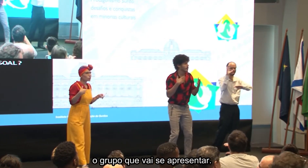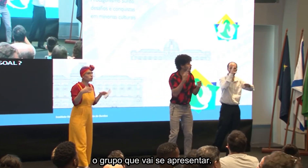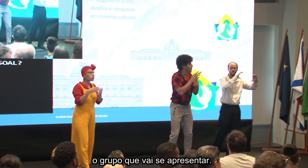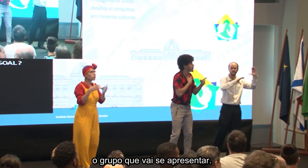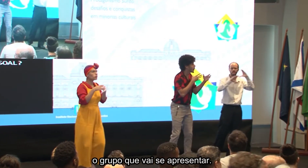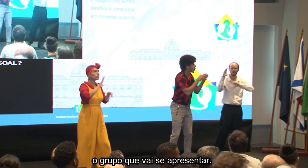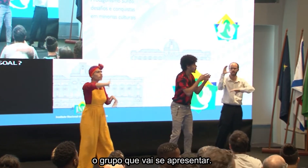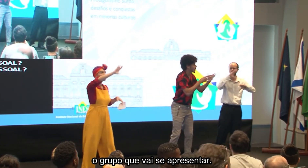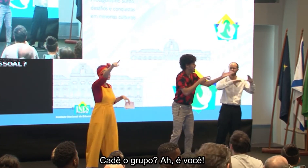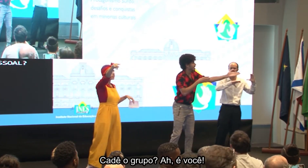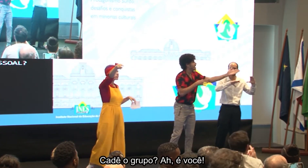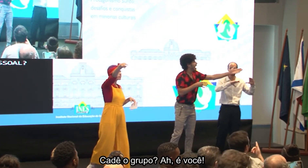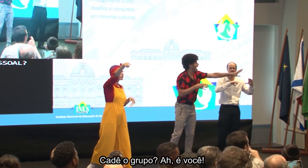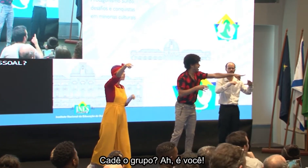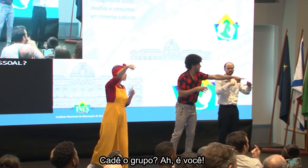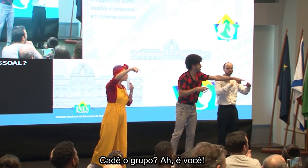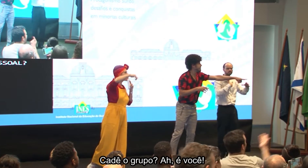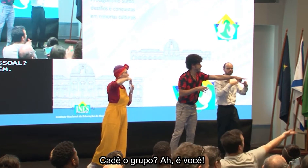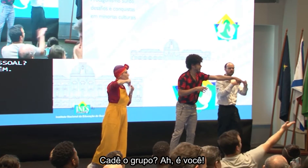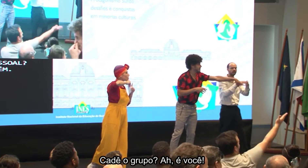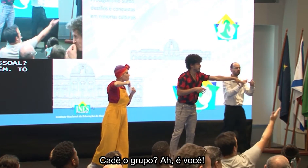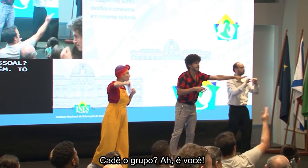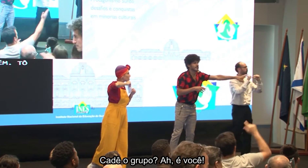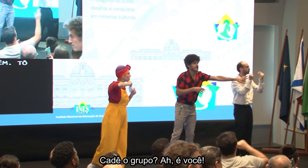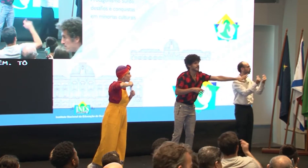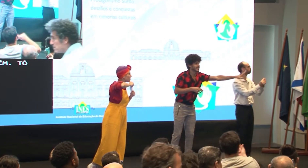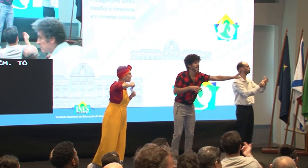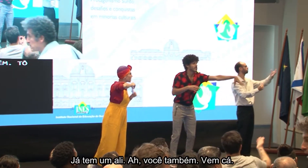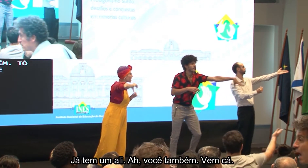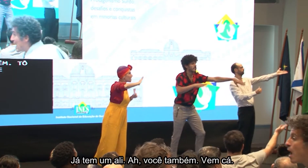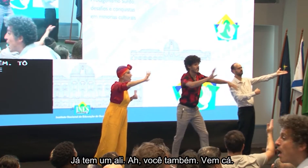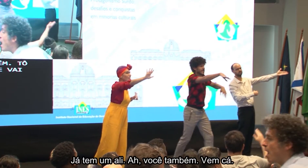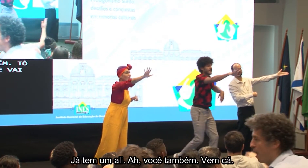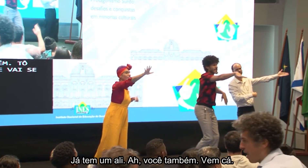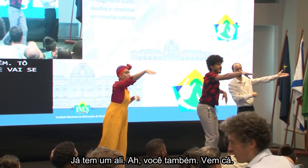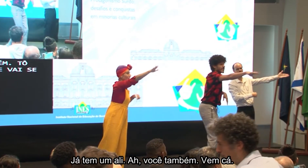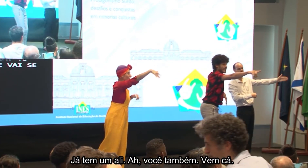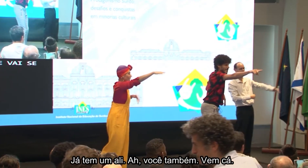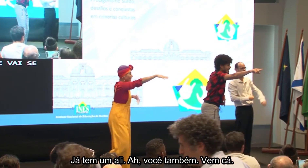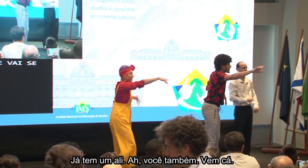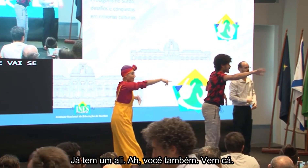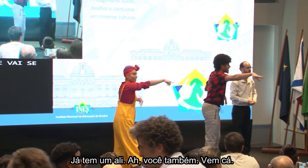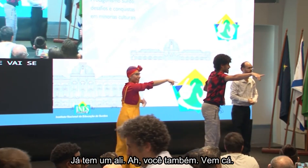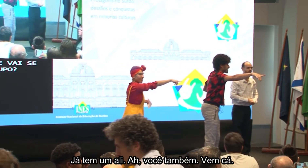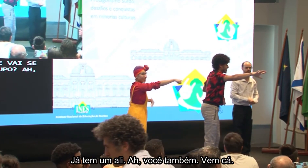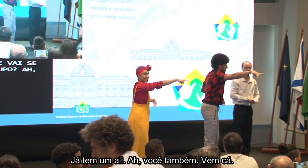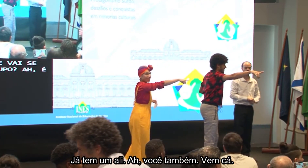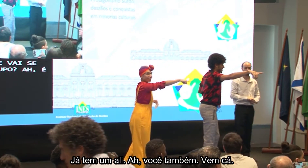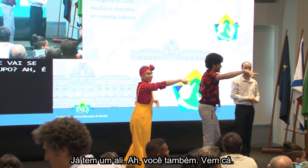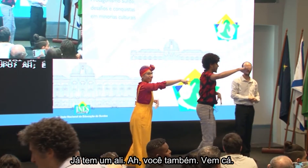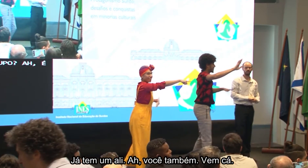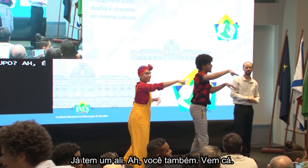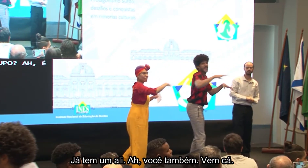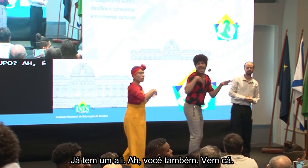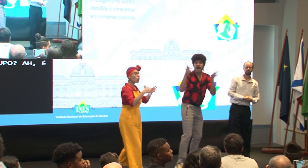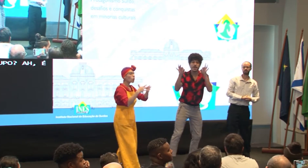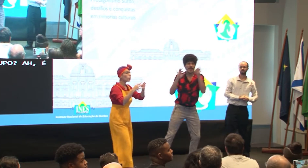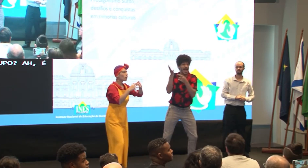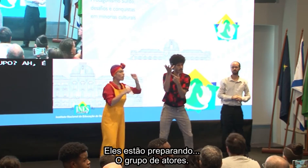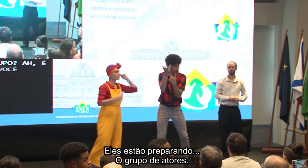apresentar. Cadê o grupo? Ah, é você. Já tem um ali. Ah, você também. Vem cá.